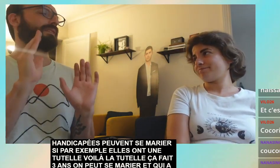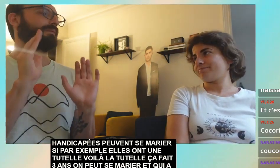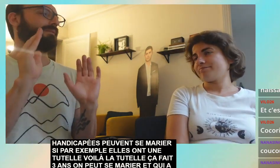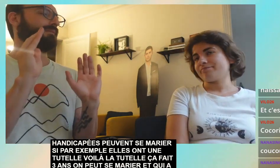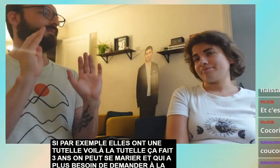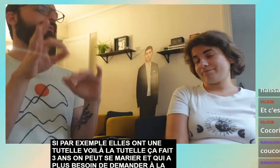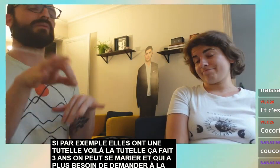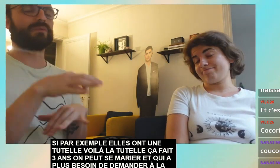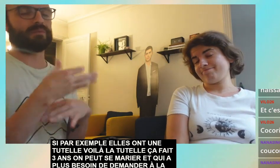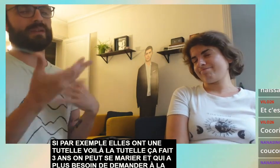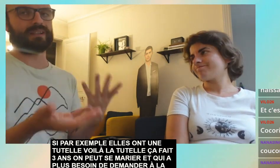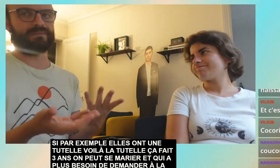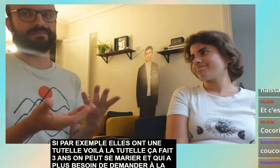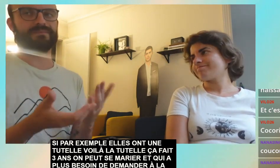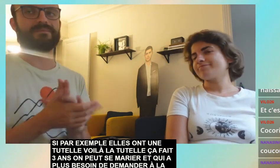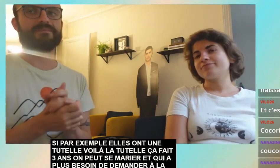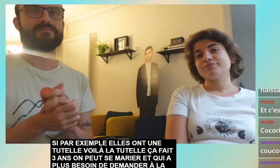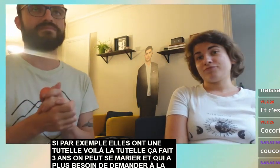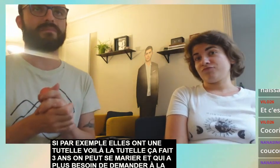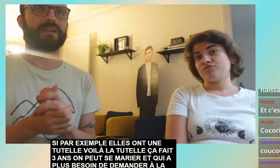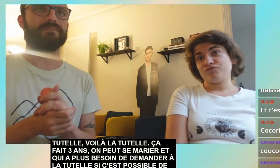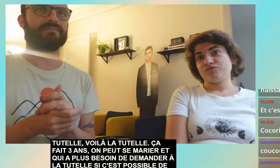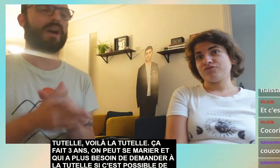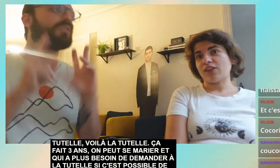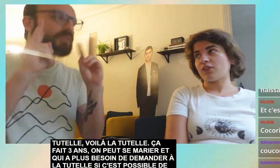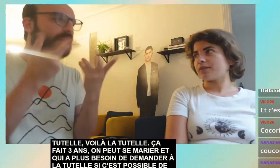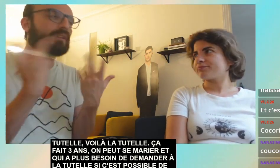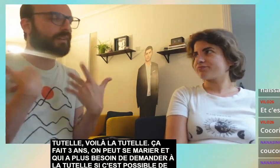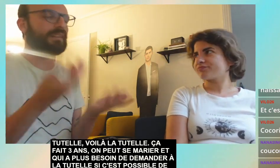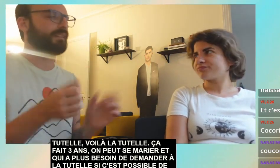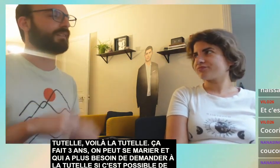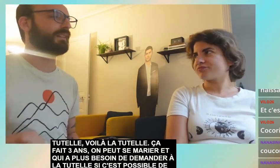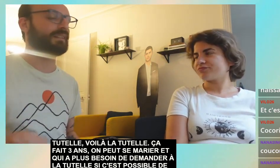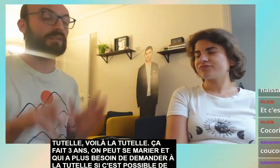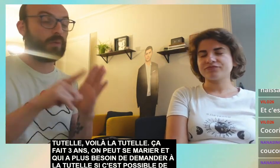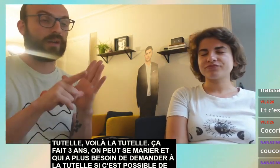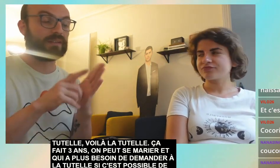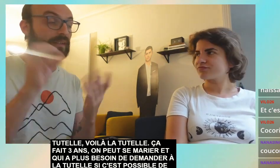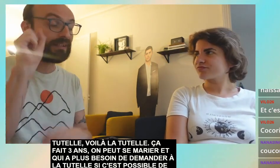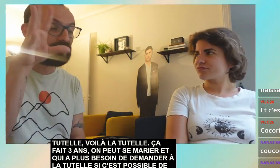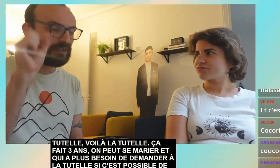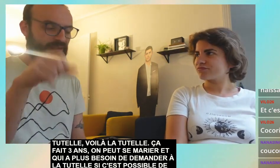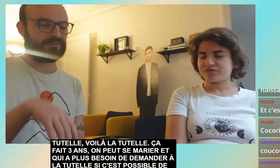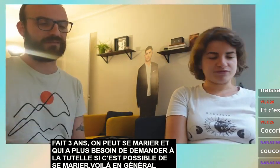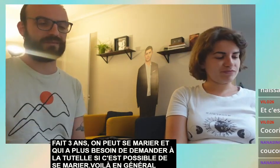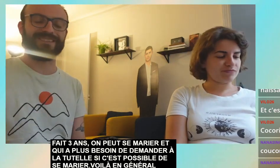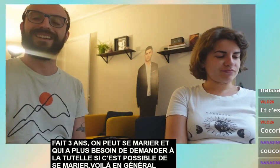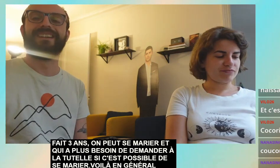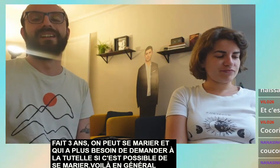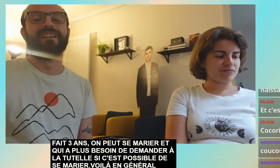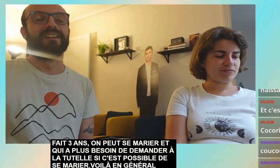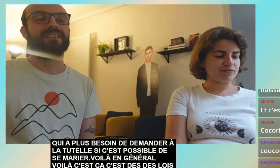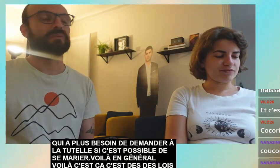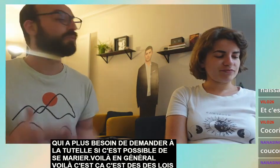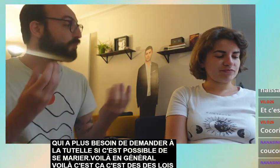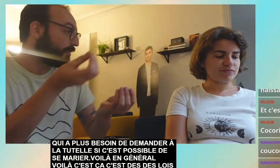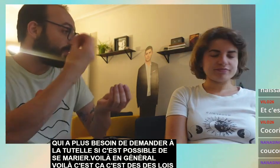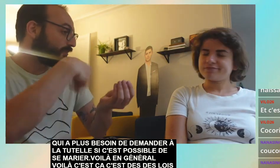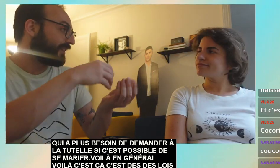possible de se marier. Voilà. En général, voilà, c'est ça. C'est des lois, des clichés. Tu peux ajouter,